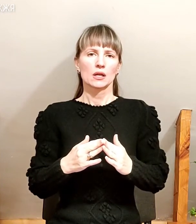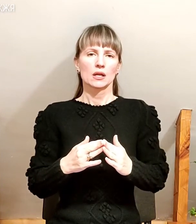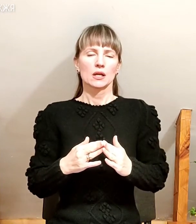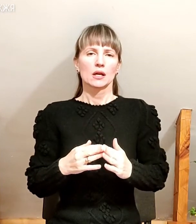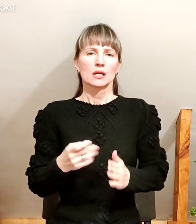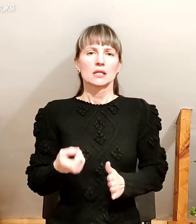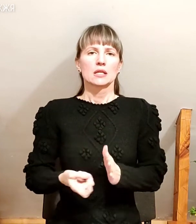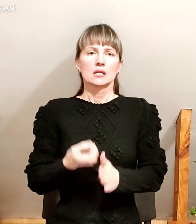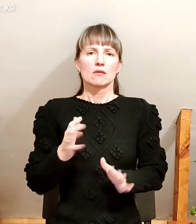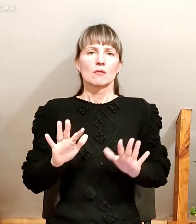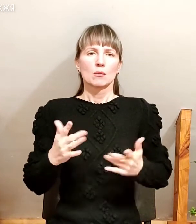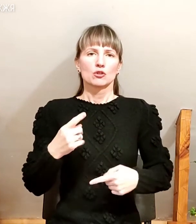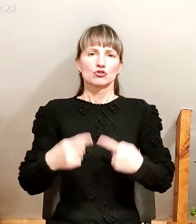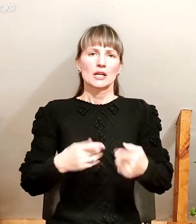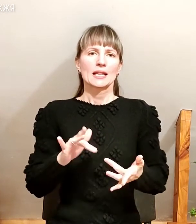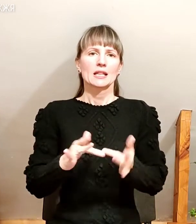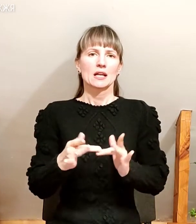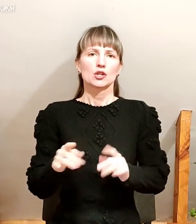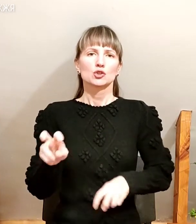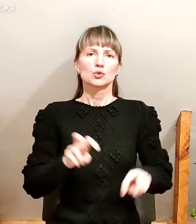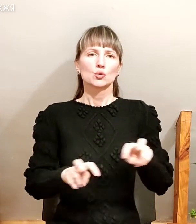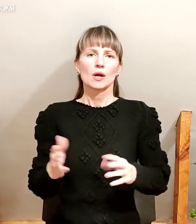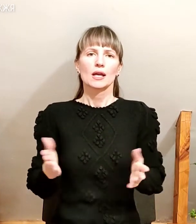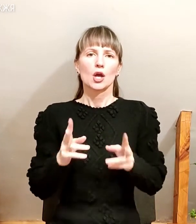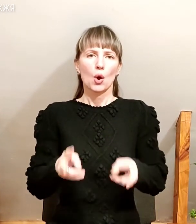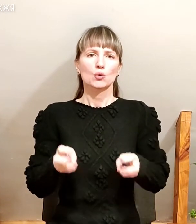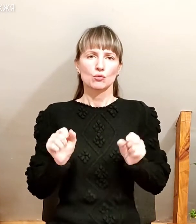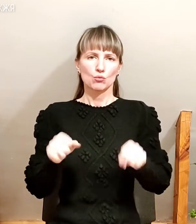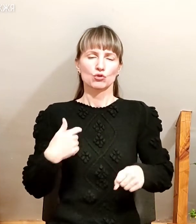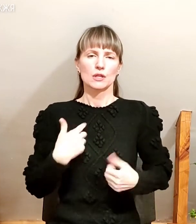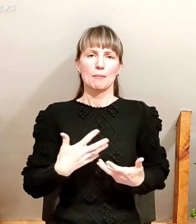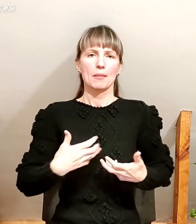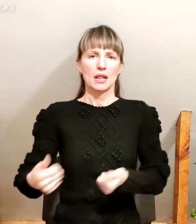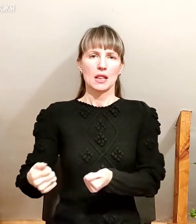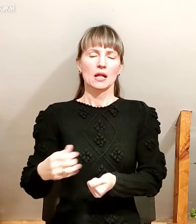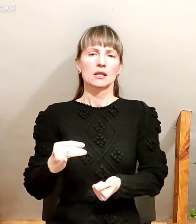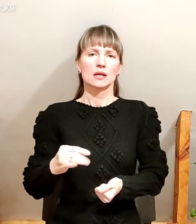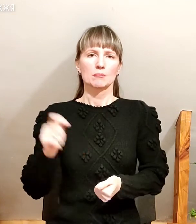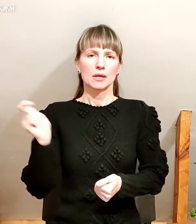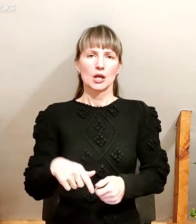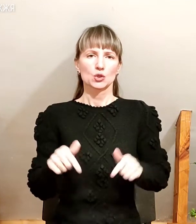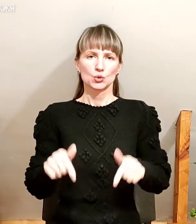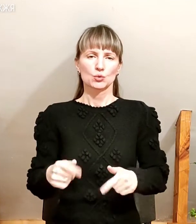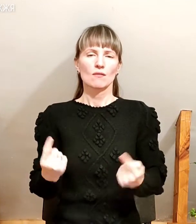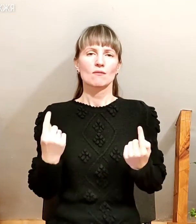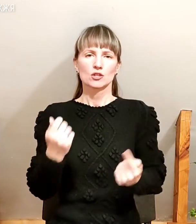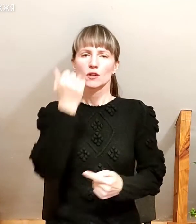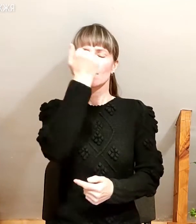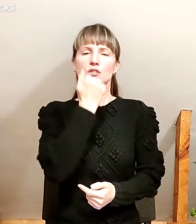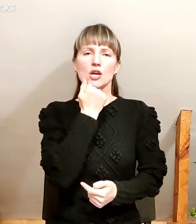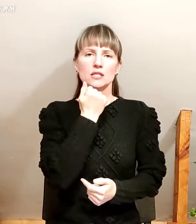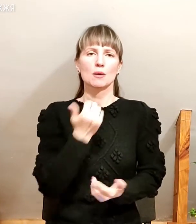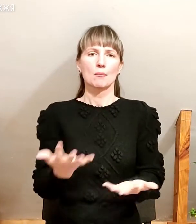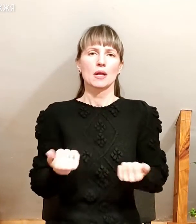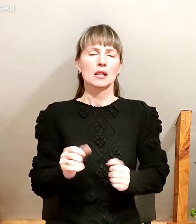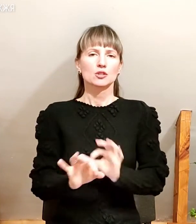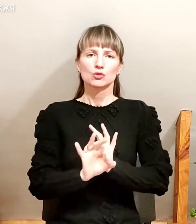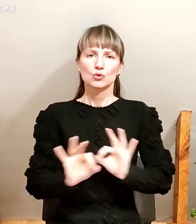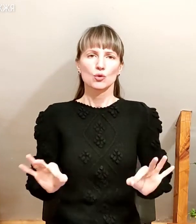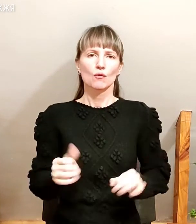Дізналися випадково. Через інтернет шукали, які хостели можуть нас прийняти, та приїхали сюди. Величезна вдячність. Прийняли нас чудово. Дуже нам